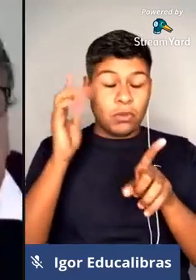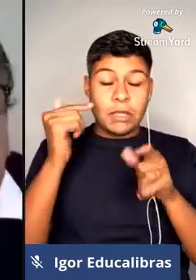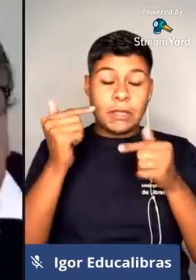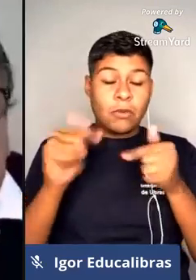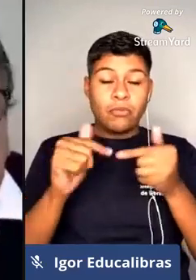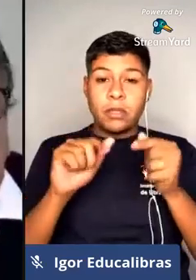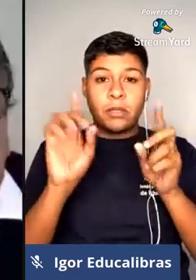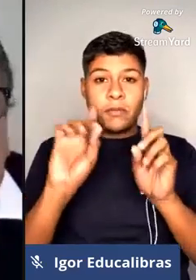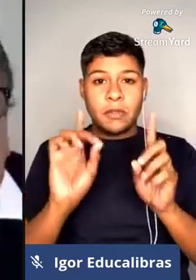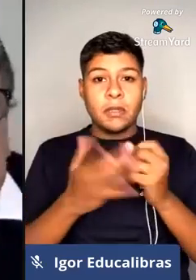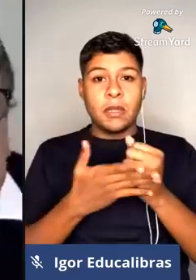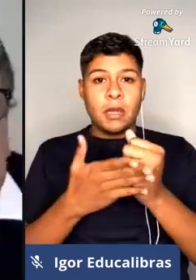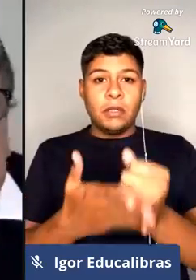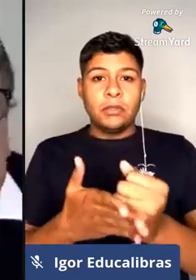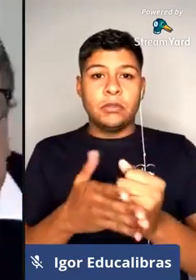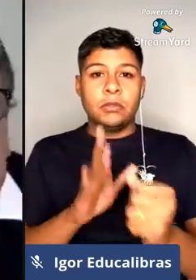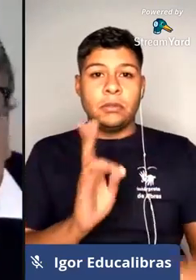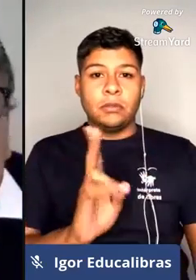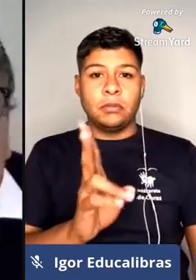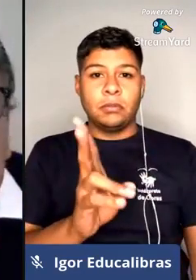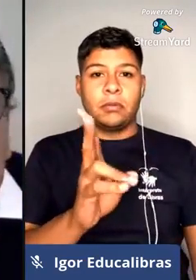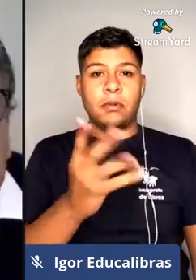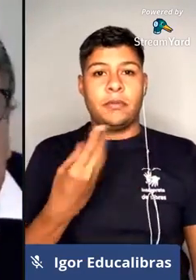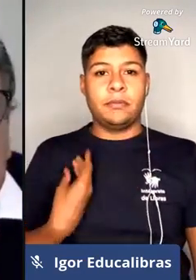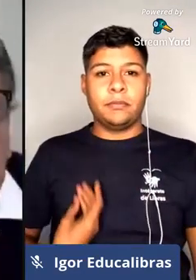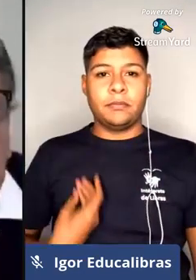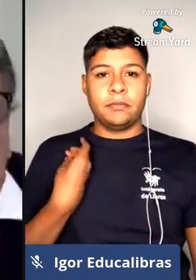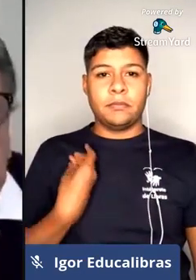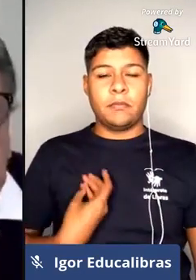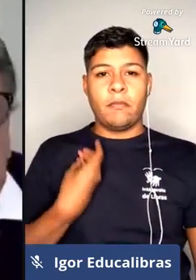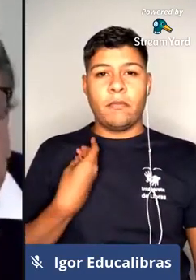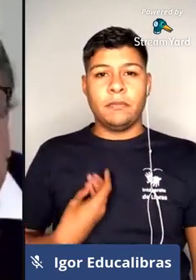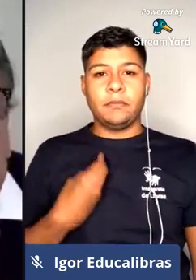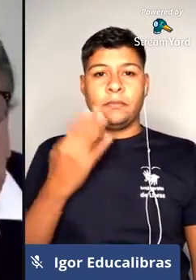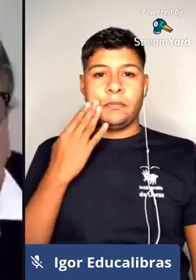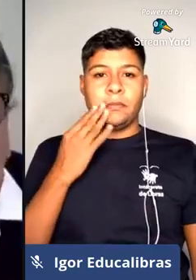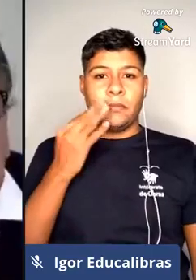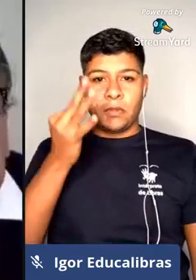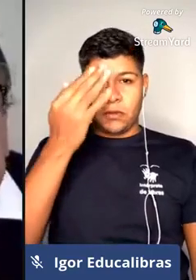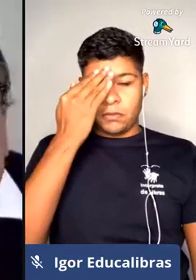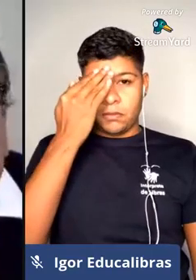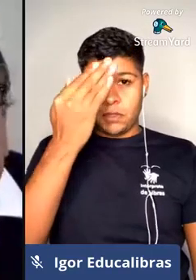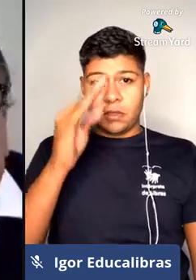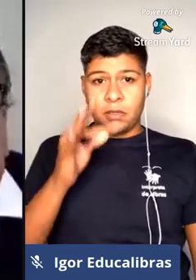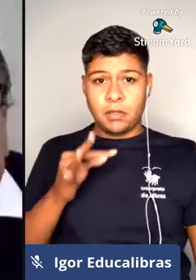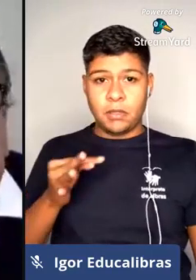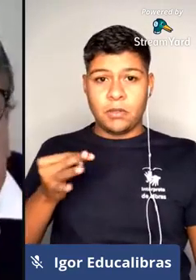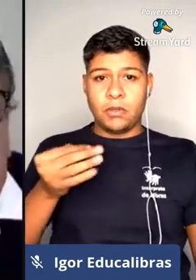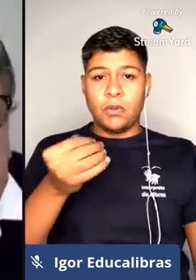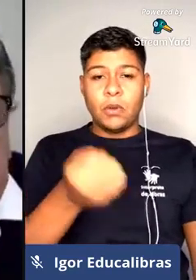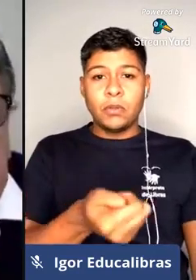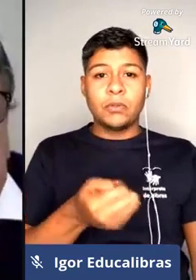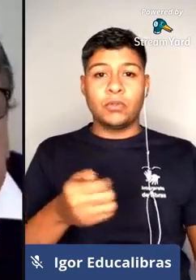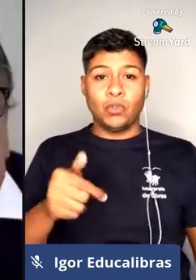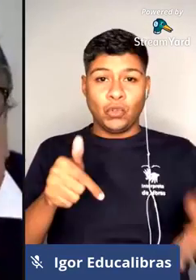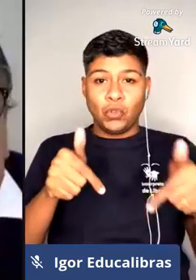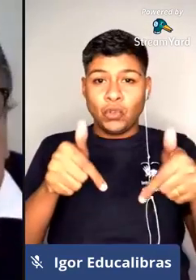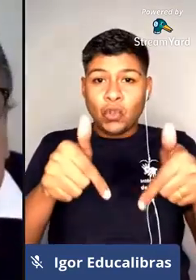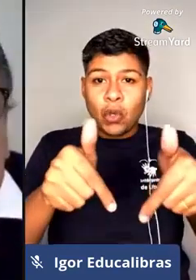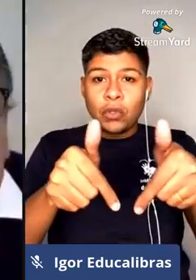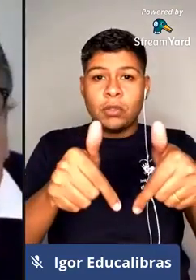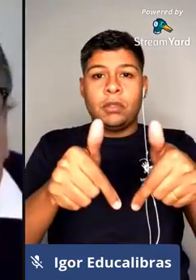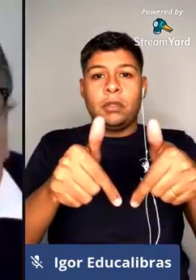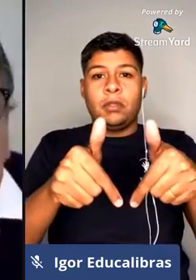deficiência, que ajudam bastante, é válido para o nosso futuro. Obrigado a todos, desejo sucesso